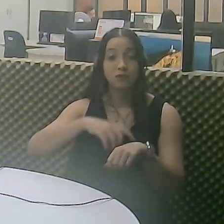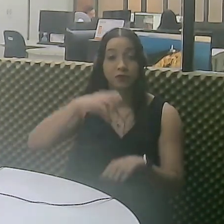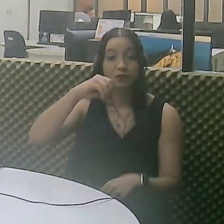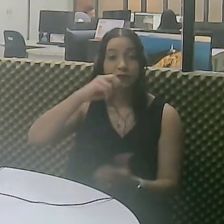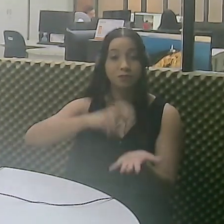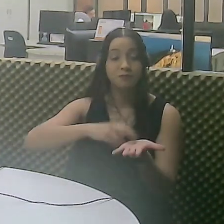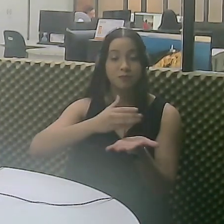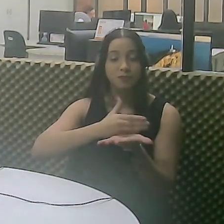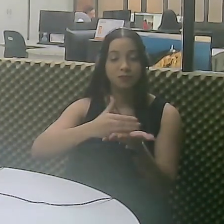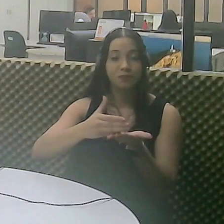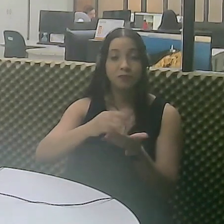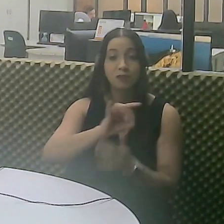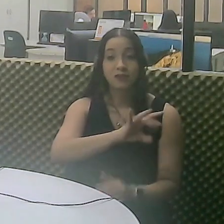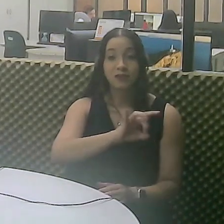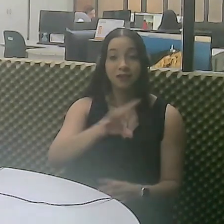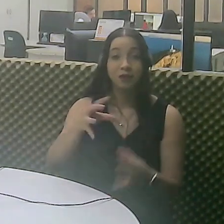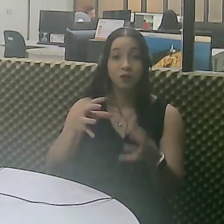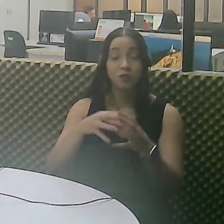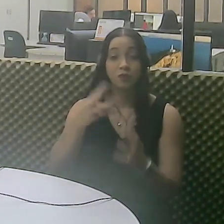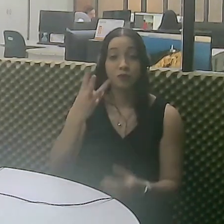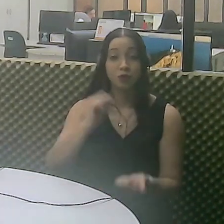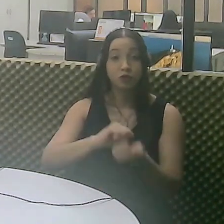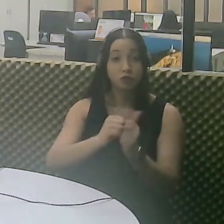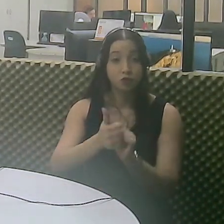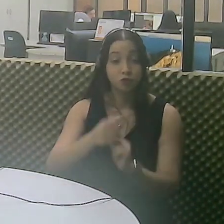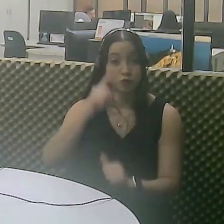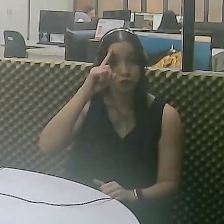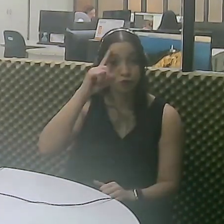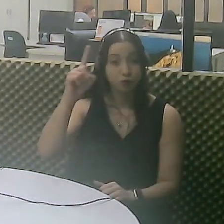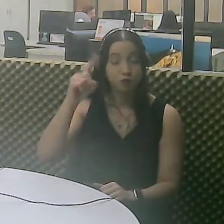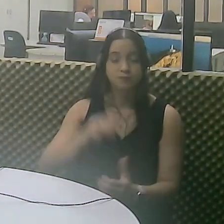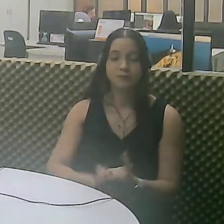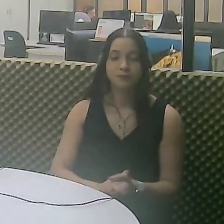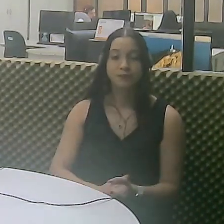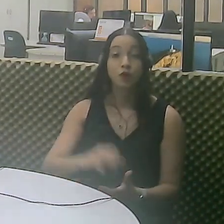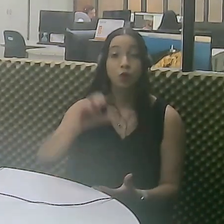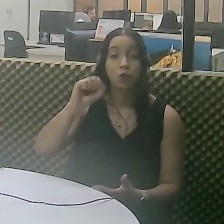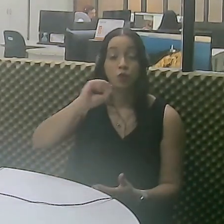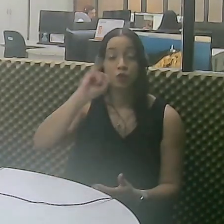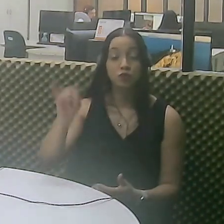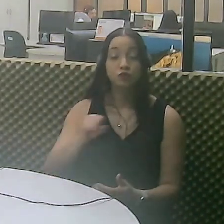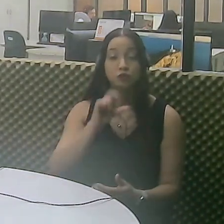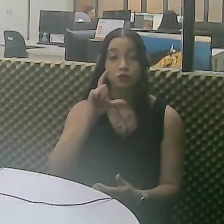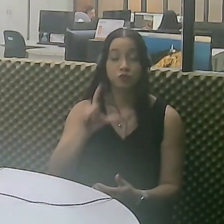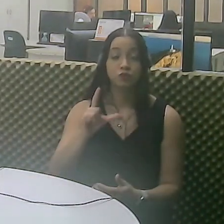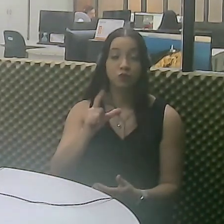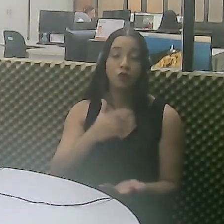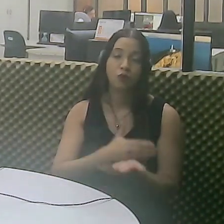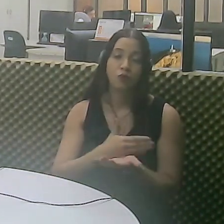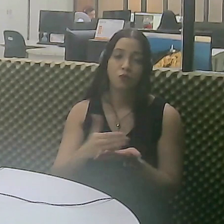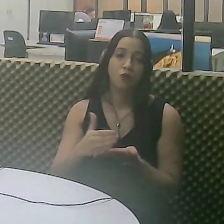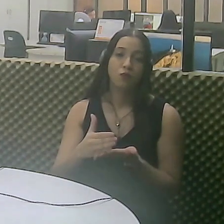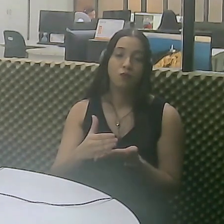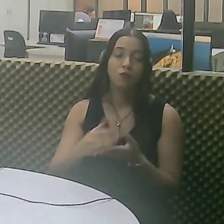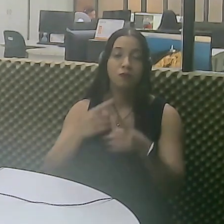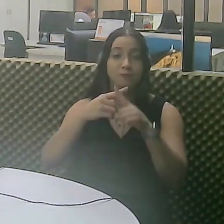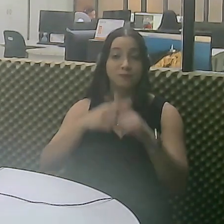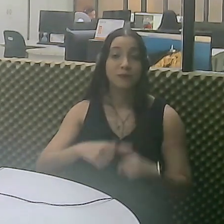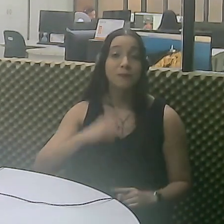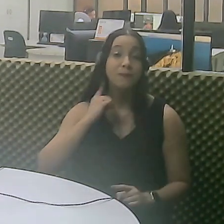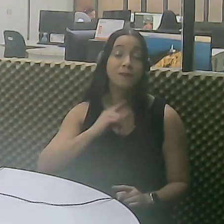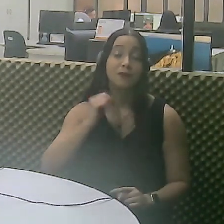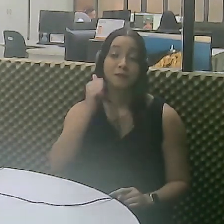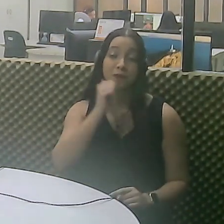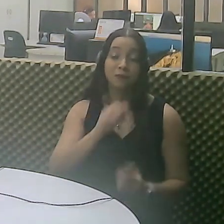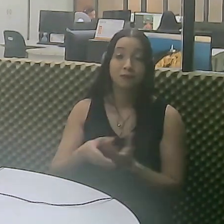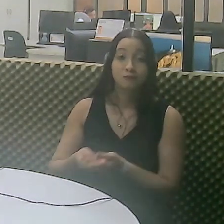manhã. Cada equipe faz 3 jogos nesse dia. No dia 8 de julho, o Sub-17 estreou no Campeonato Mineiro de Vôlei Feminino